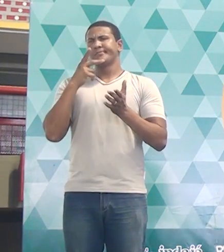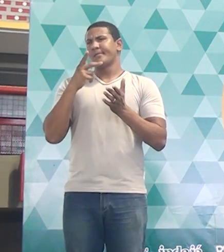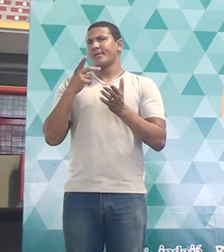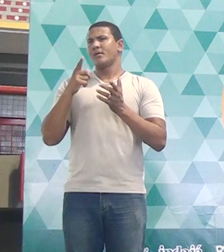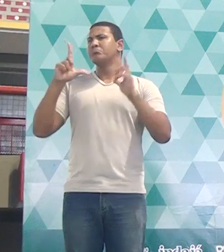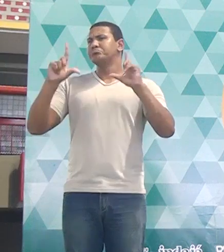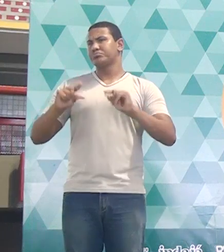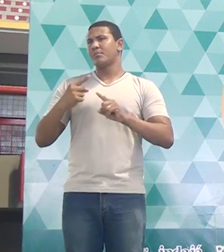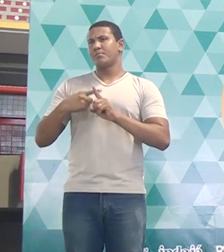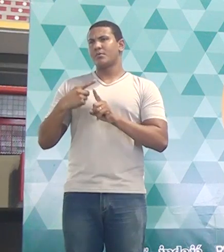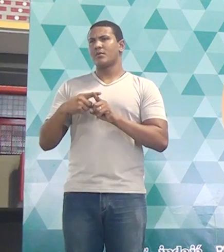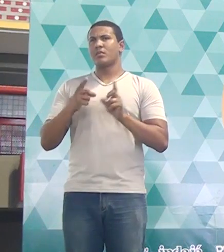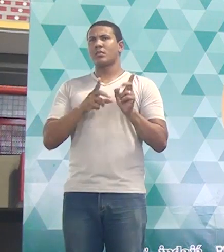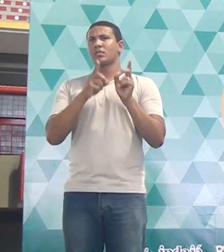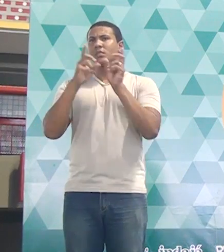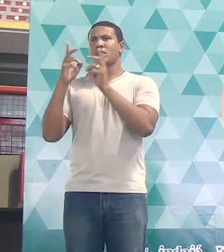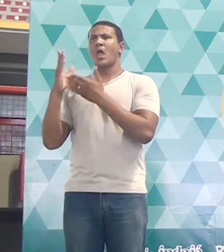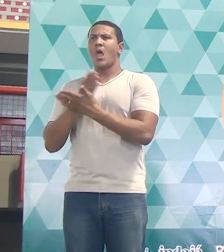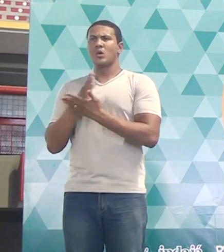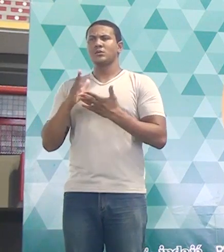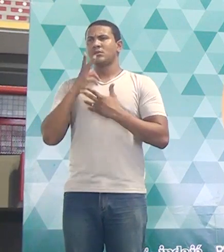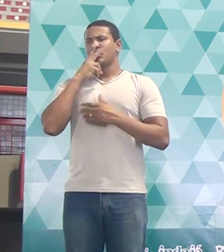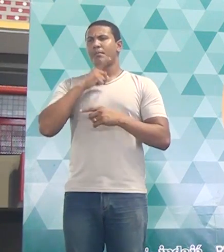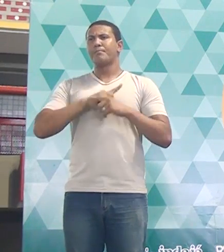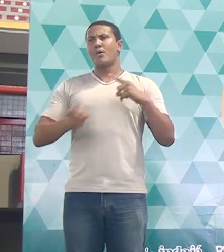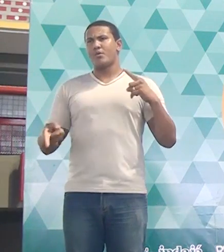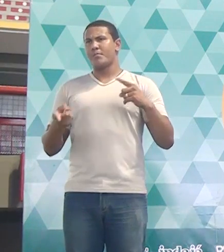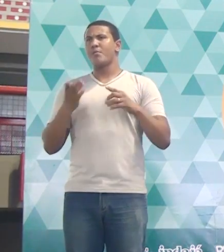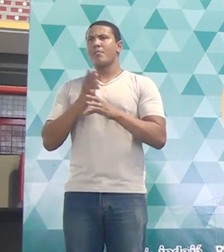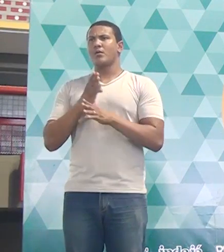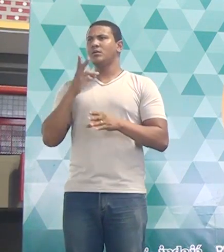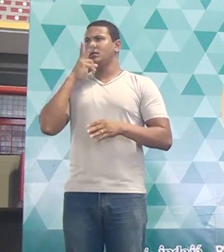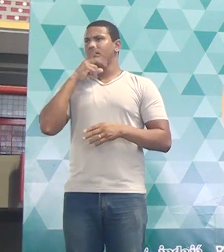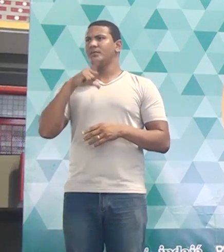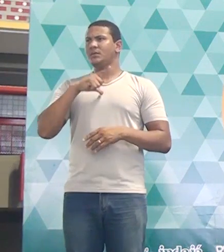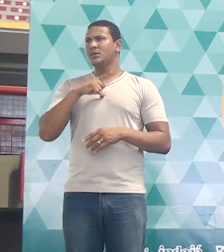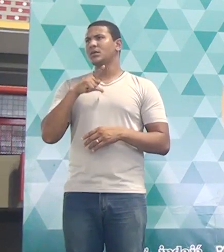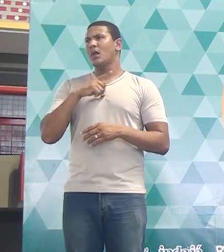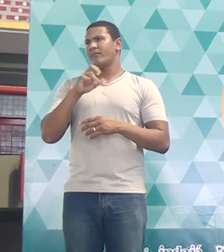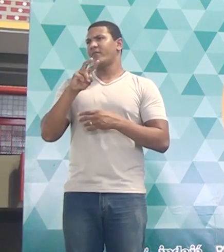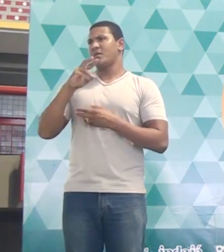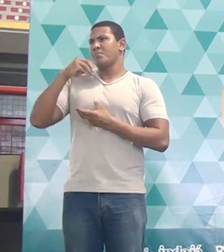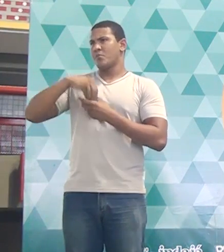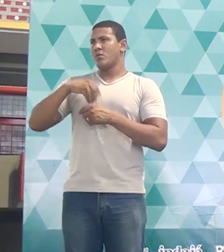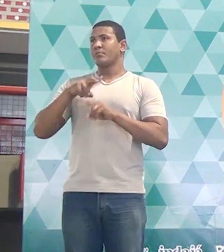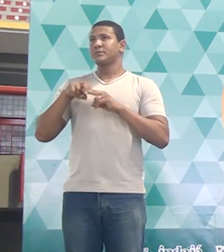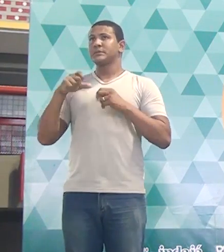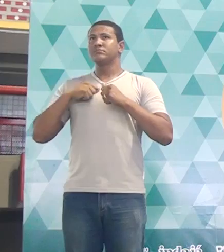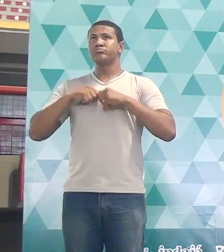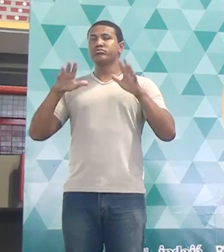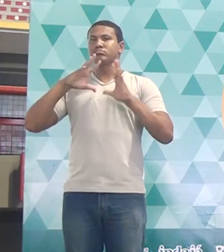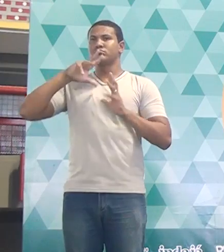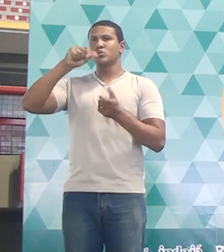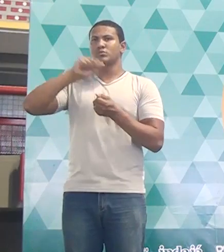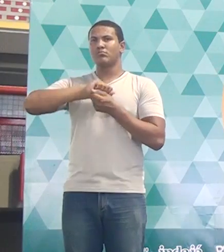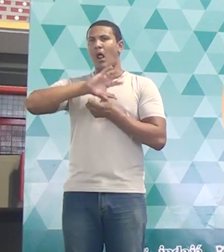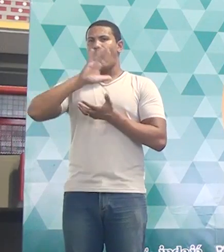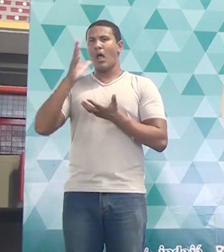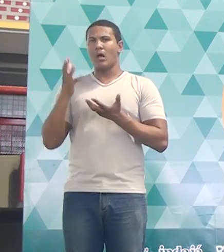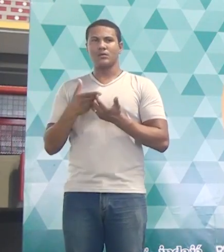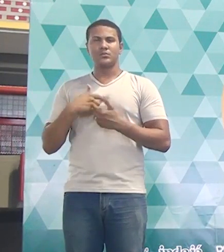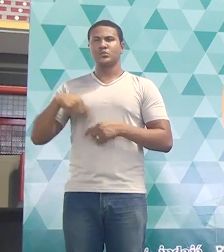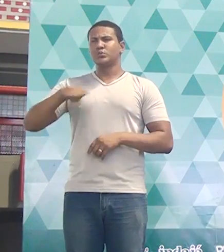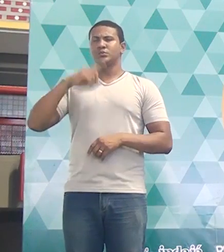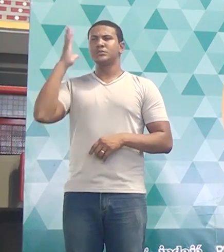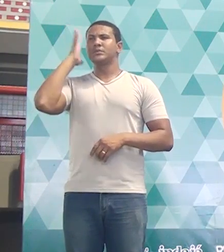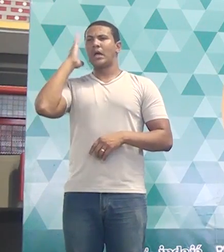ele é um pouco tóxico. E aí isso se espalhou pelo mundo e a água boricada não tem tanto uso hoje. Hoje em dia, o que a gente usa muito